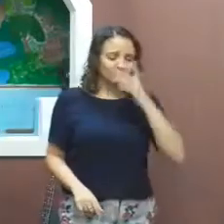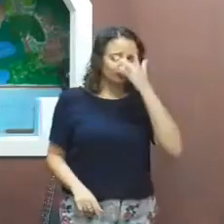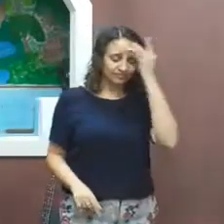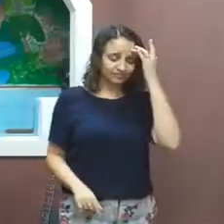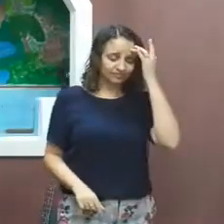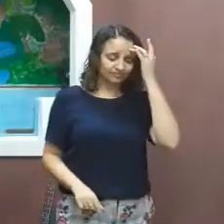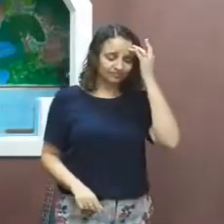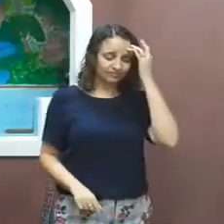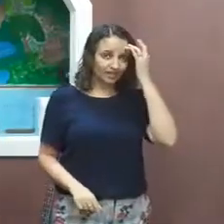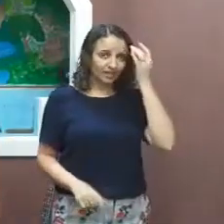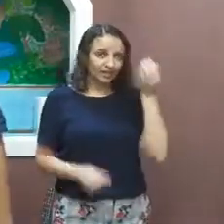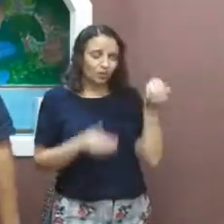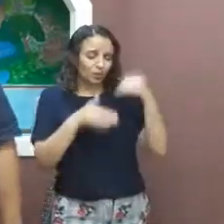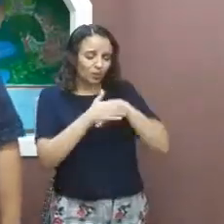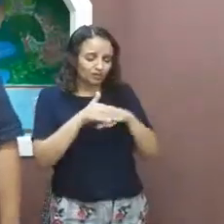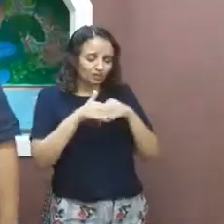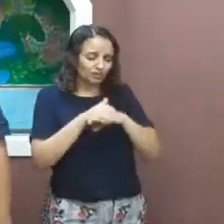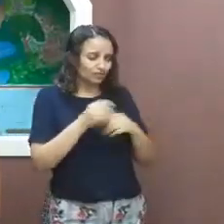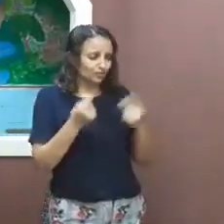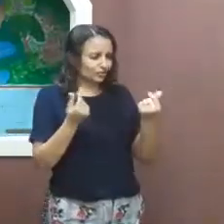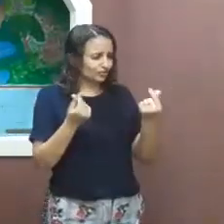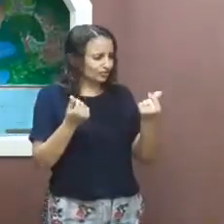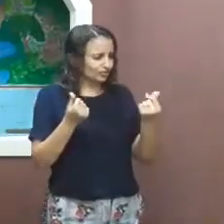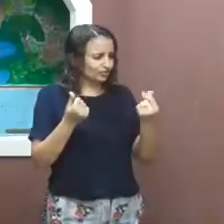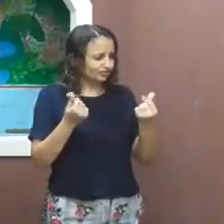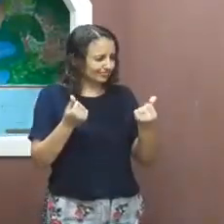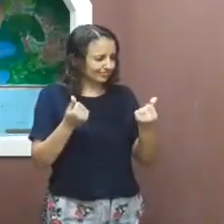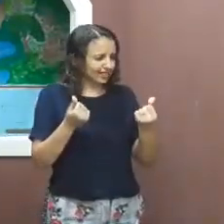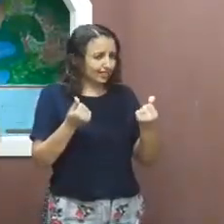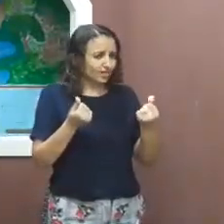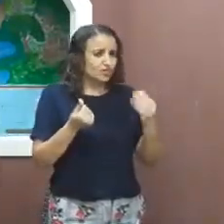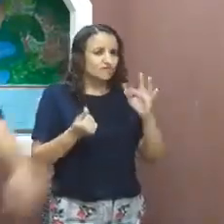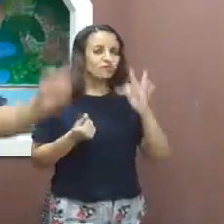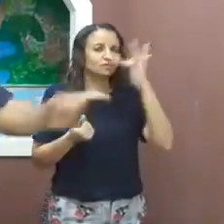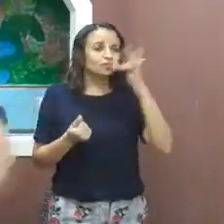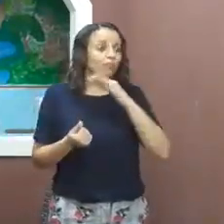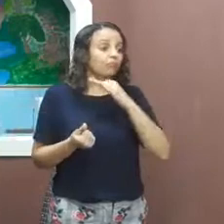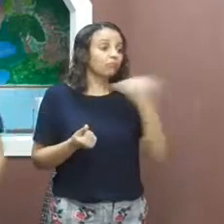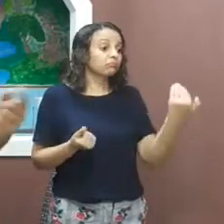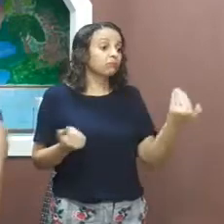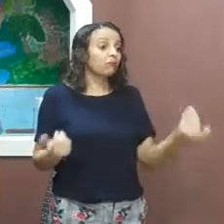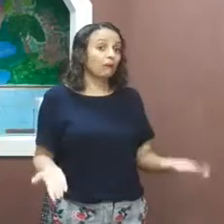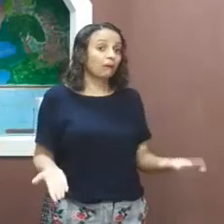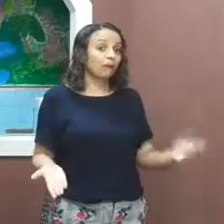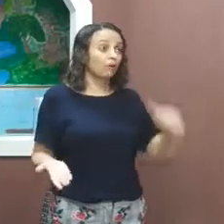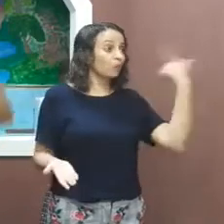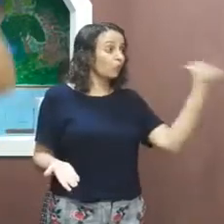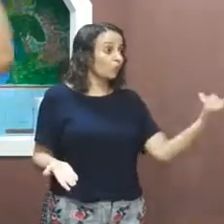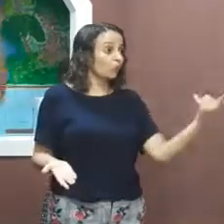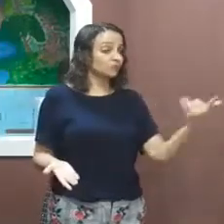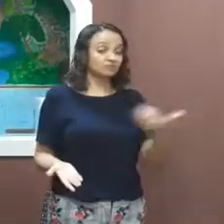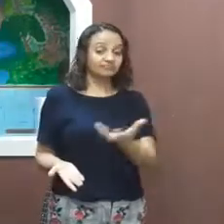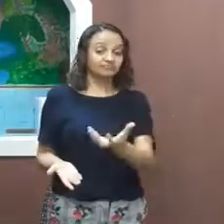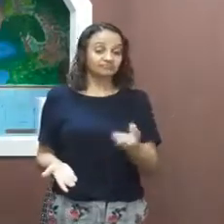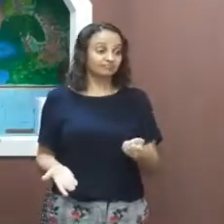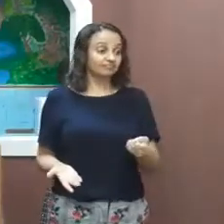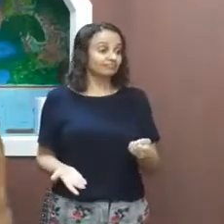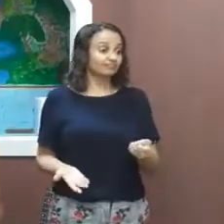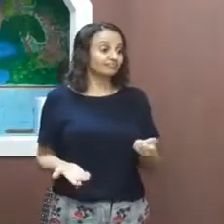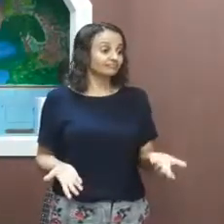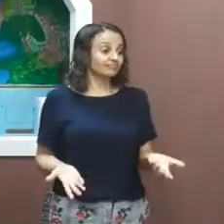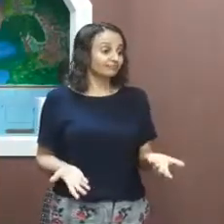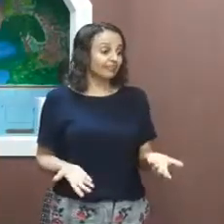pensamento, juntando dinheiro que vai servir para os outros, que não trabalhou nada, não fez nada, torrar tudo.